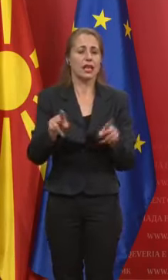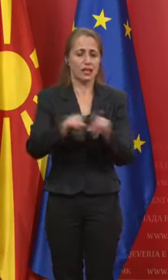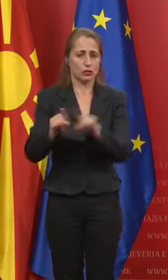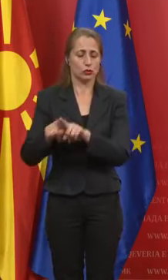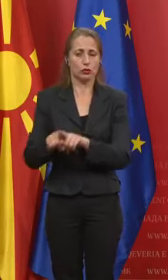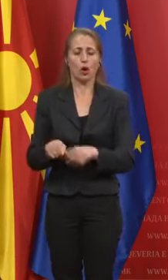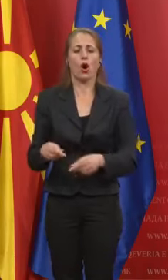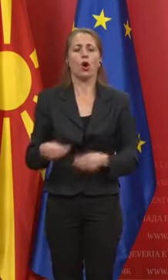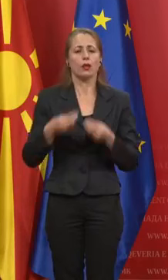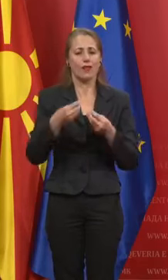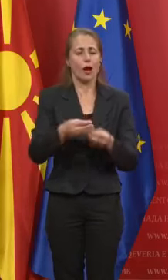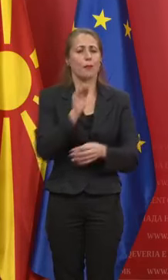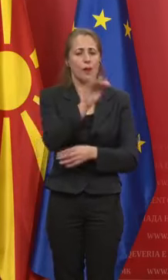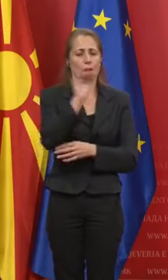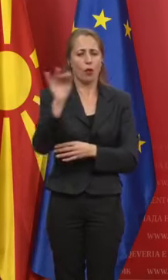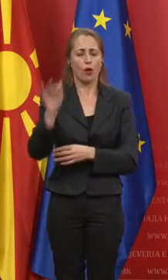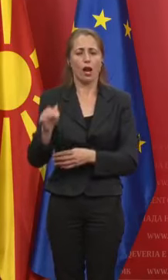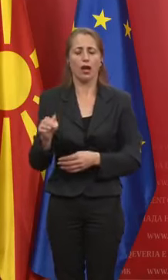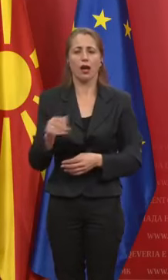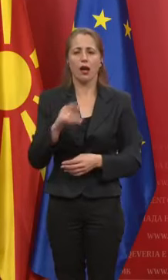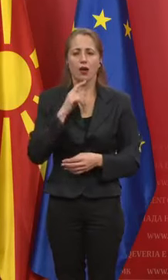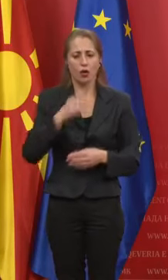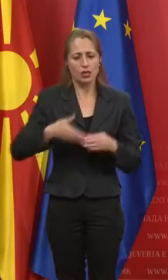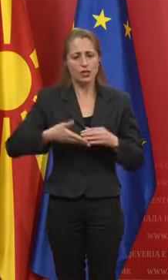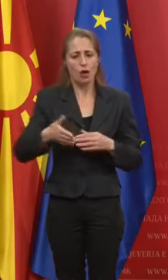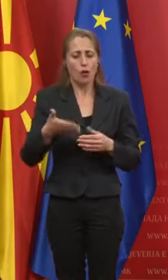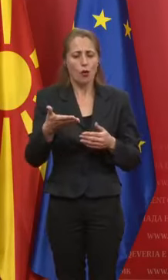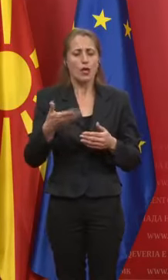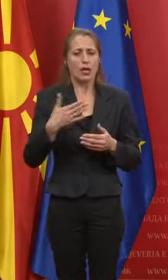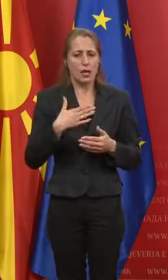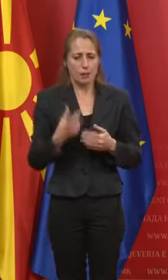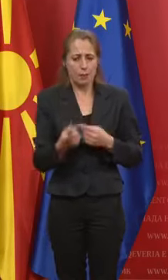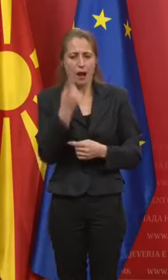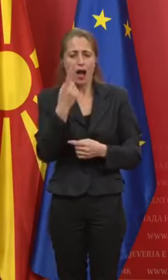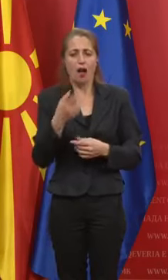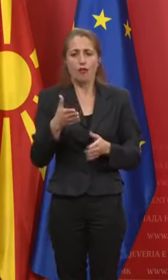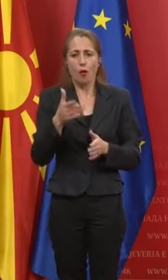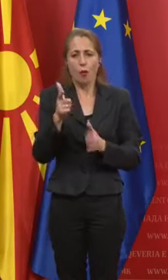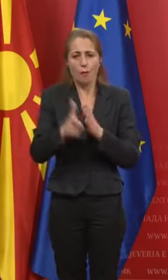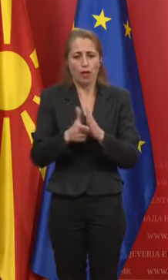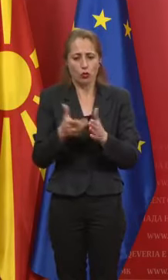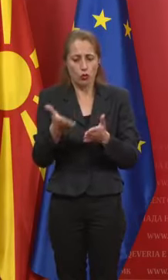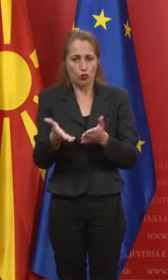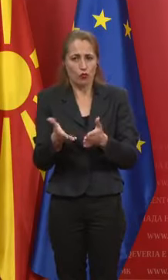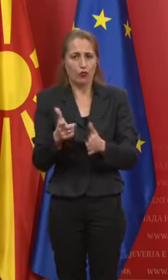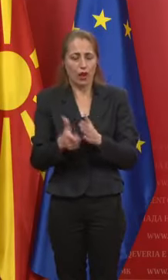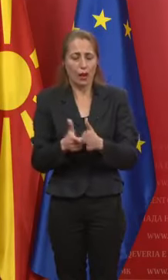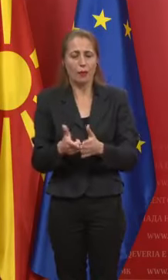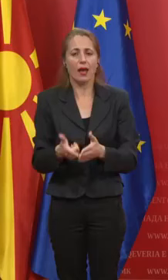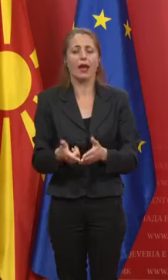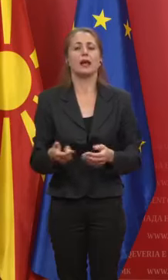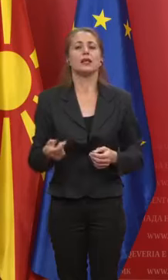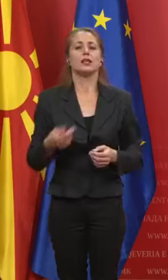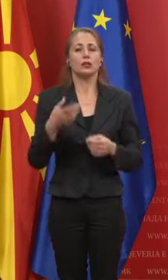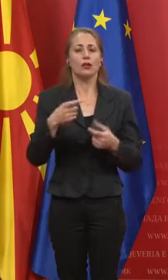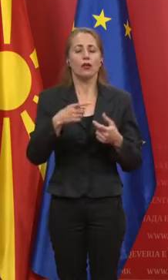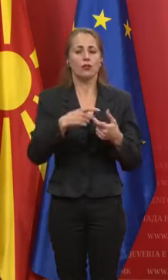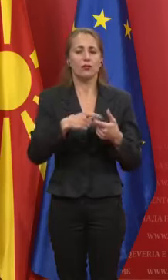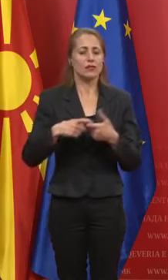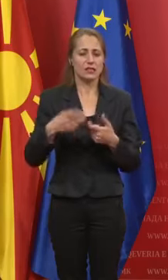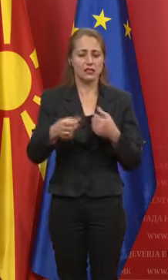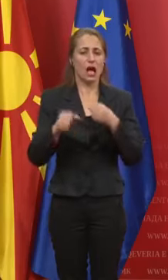Пратиме препораки кои што излегуваат во меѓувреме, внимателни сме со имплементација на тие препораки согласно